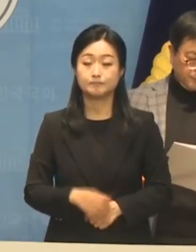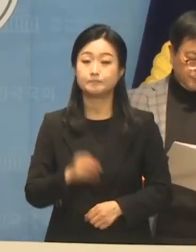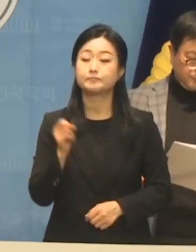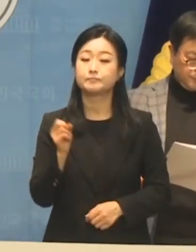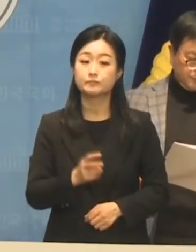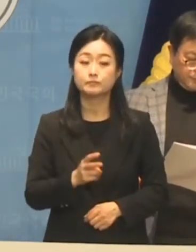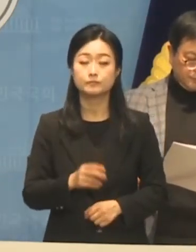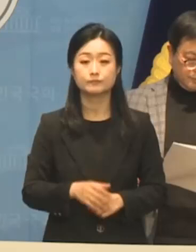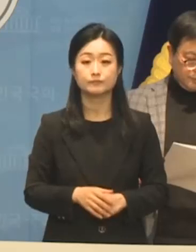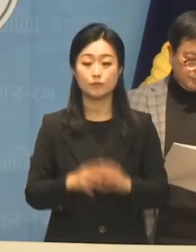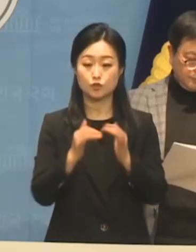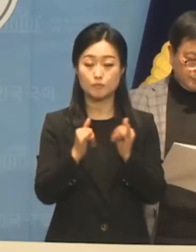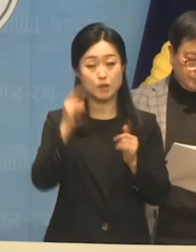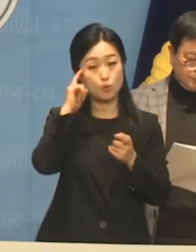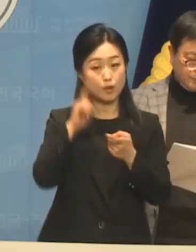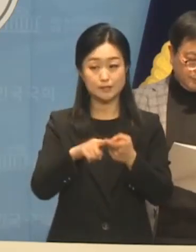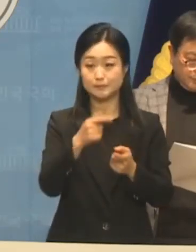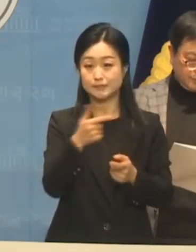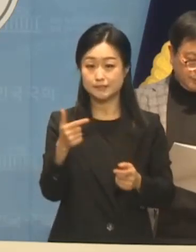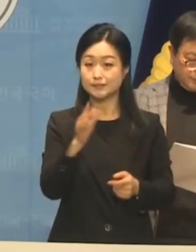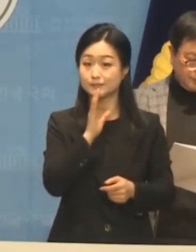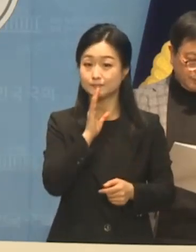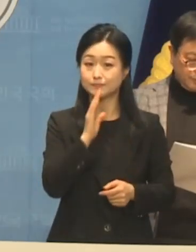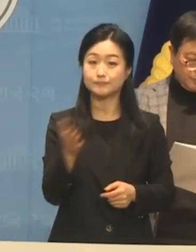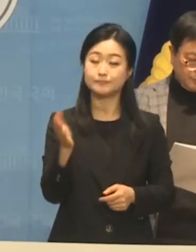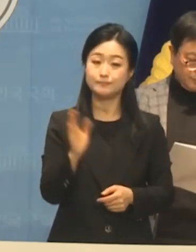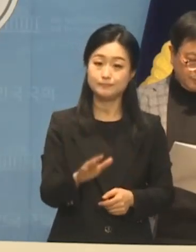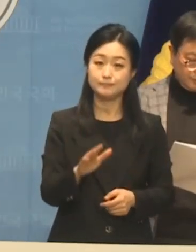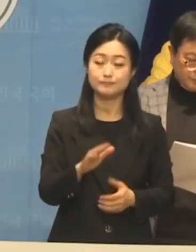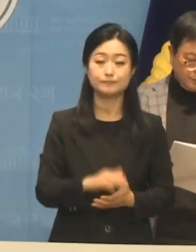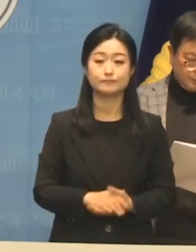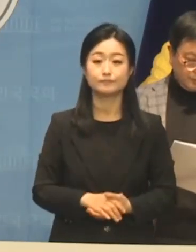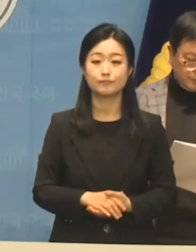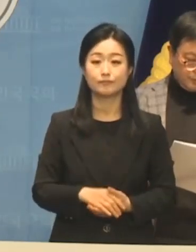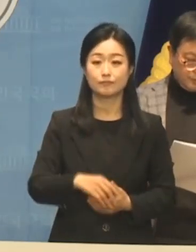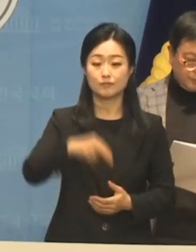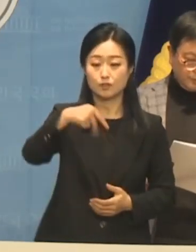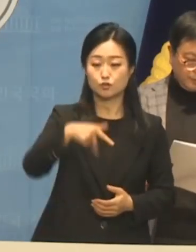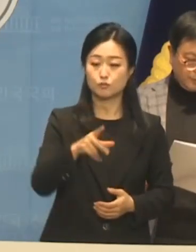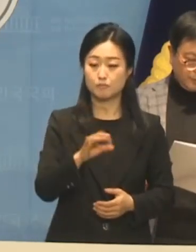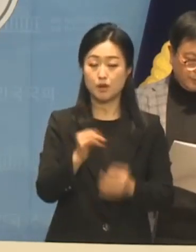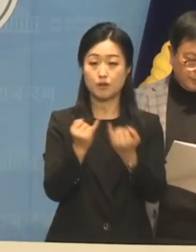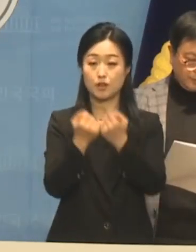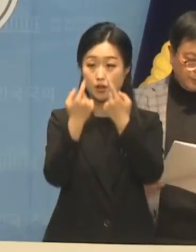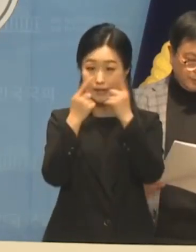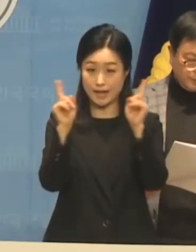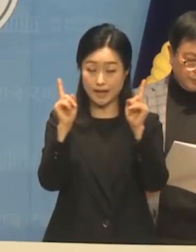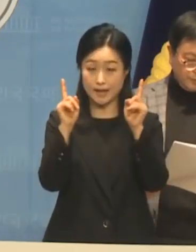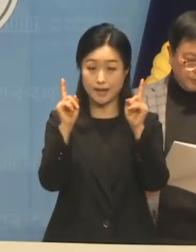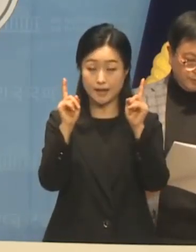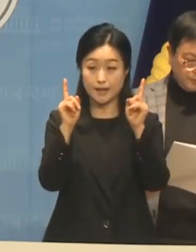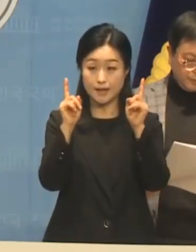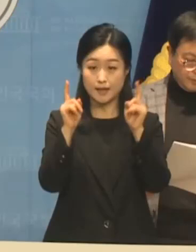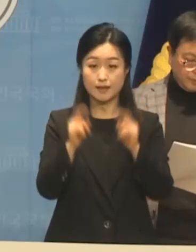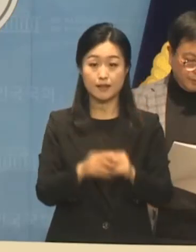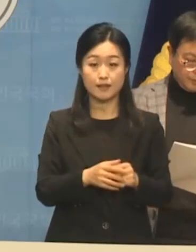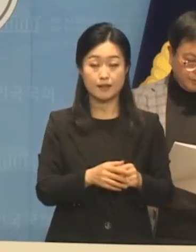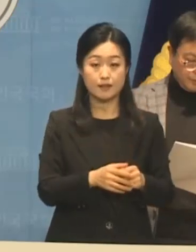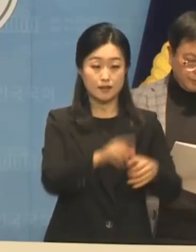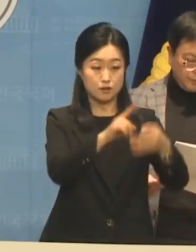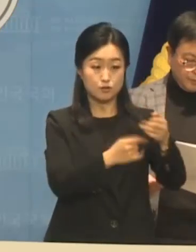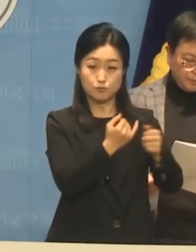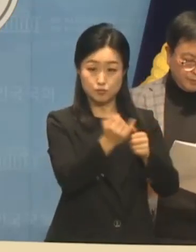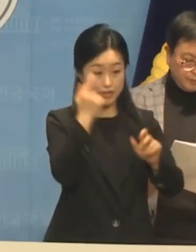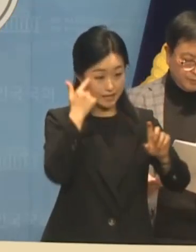또한 국민적 관심이 큰 사안의 심각성에도 불구하고 숙명여대는 김건희 여사의 이의 신청이 마무리되는